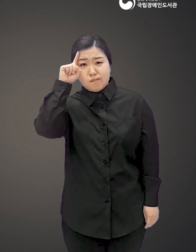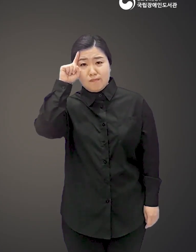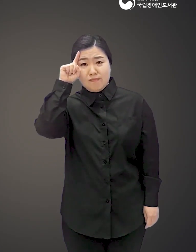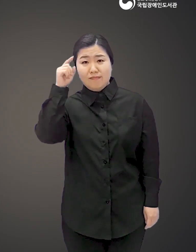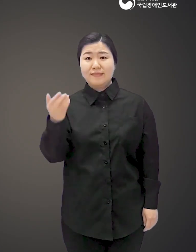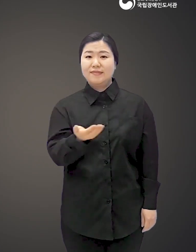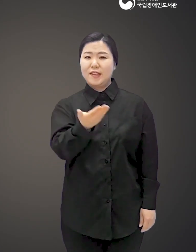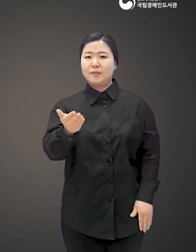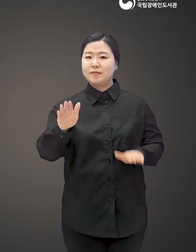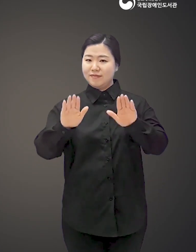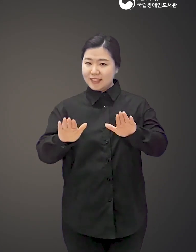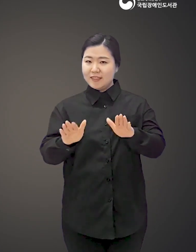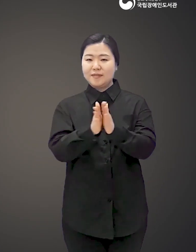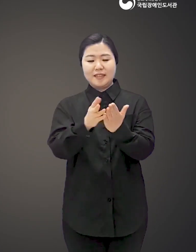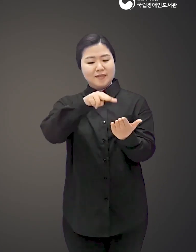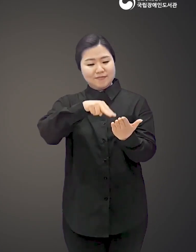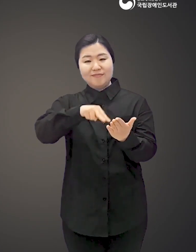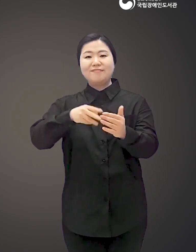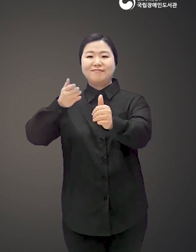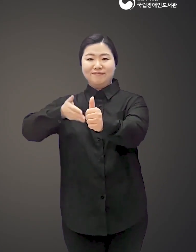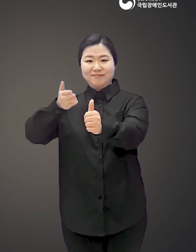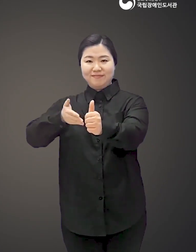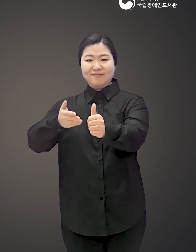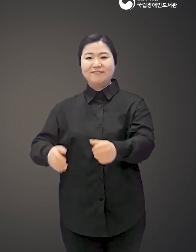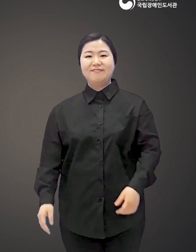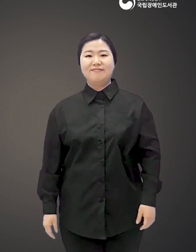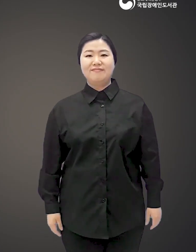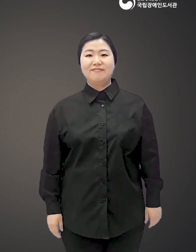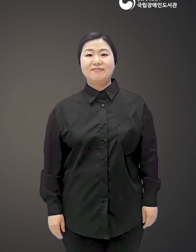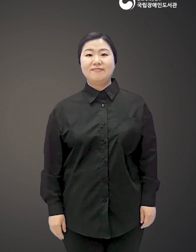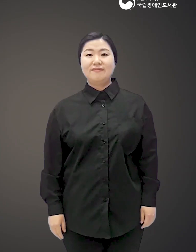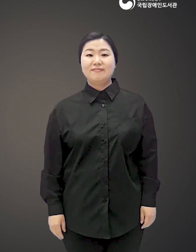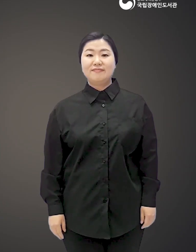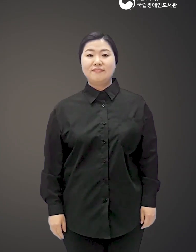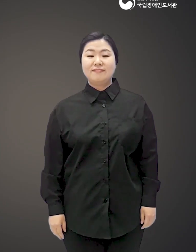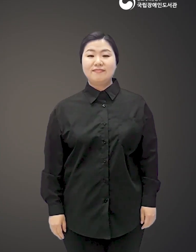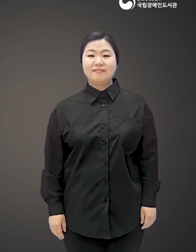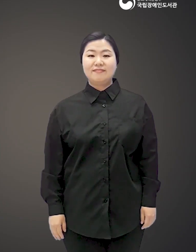할지 모르겠다면 당장 이 책을 펼쳐보자.